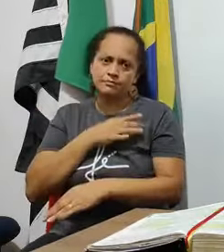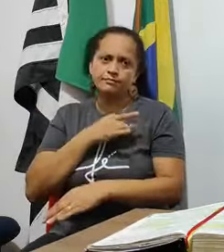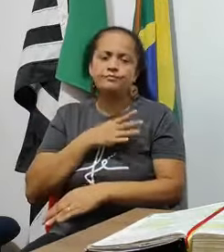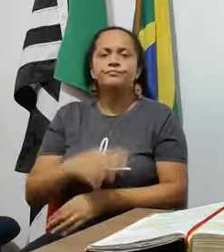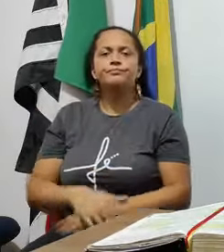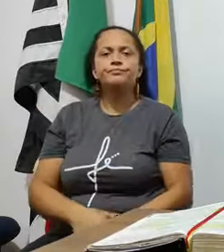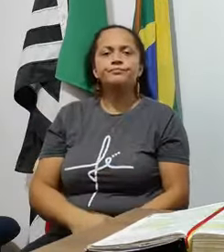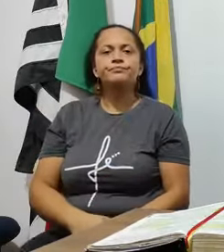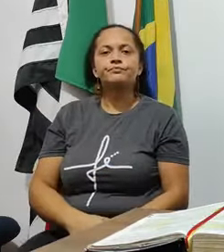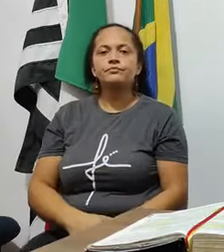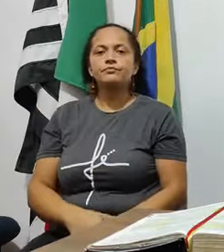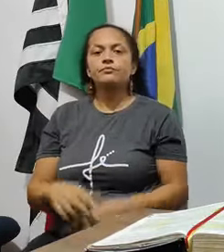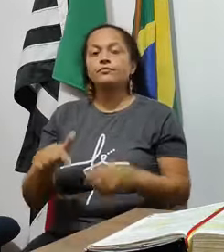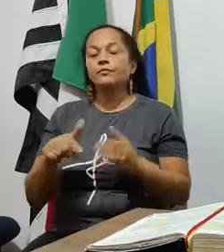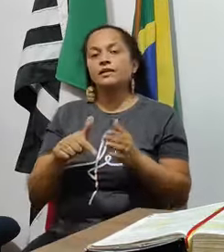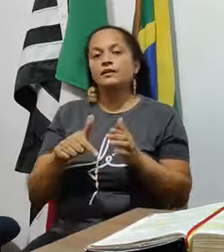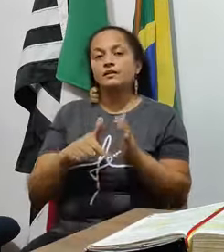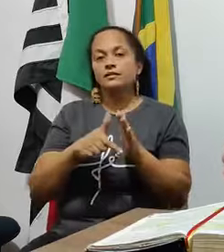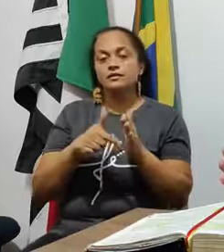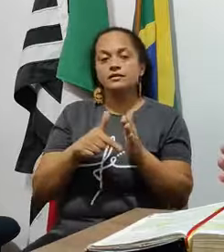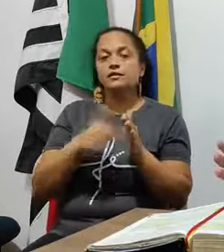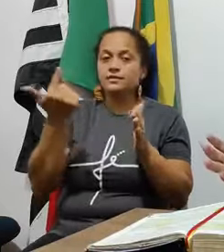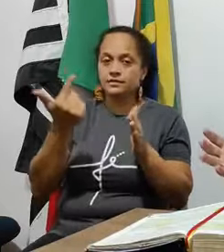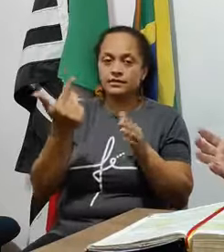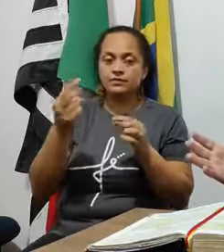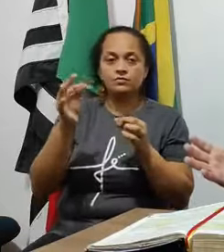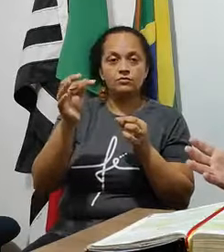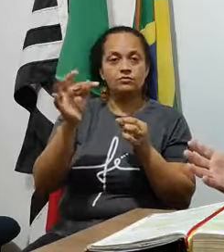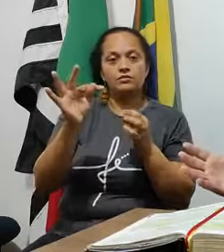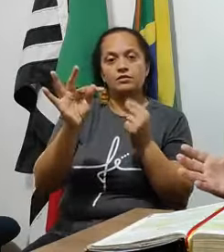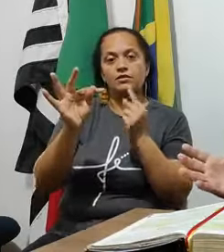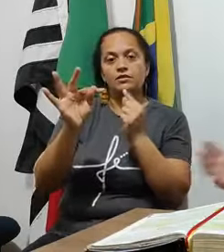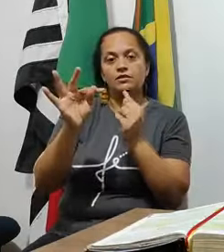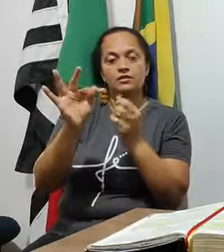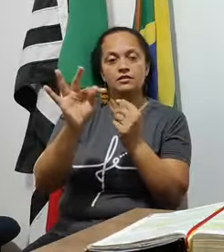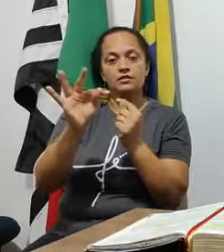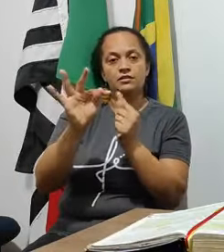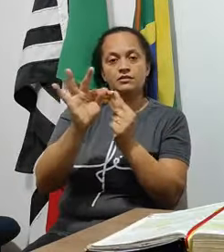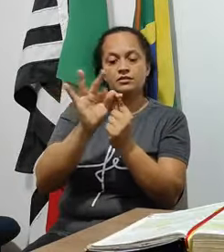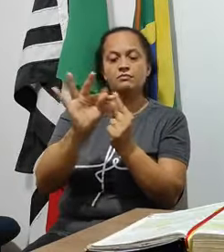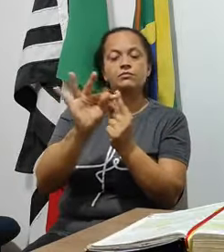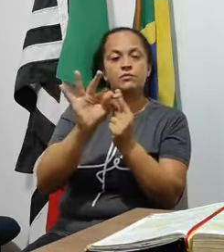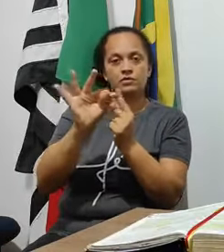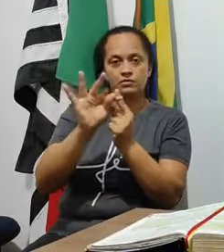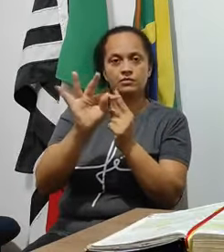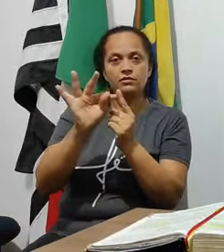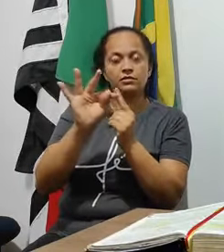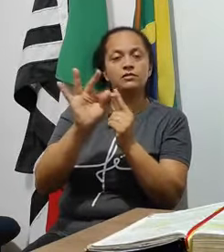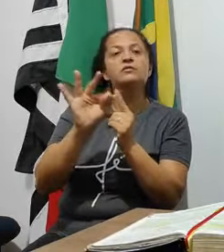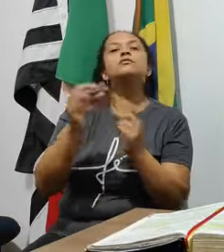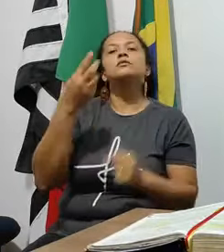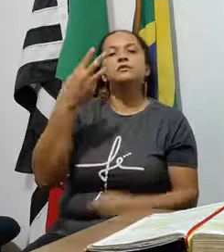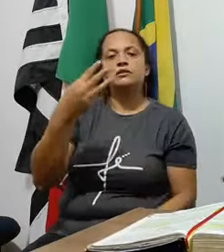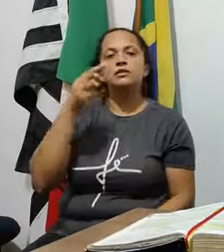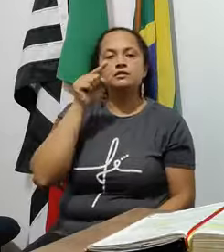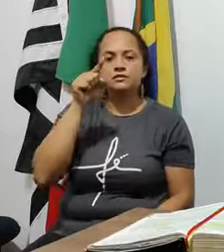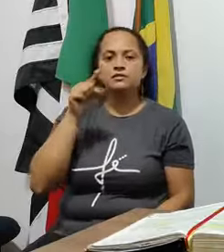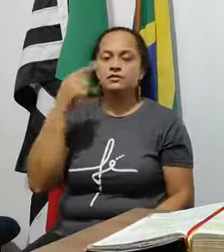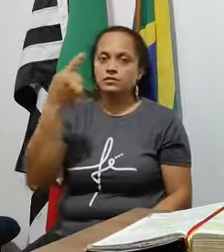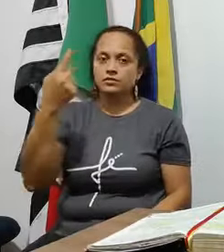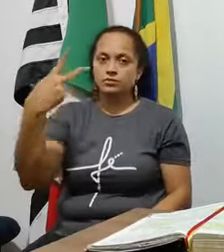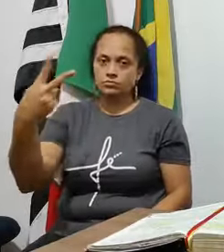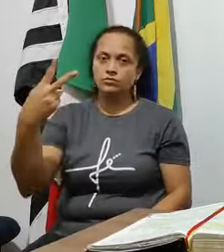2 Timóteo 3:12, ele também faz um alerta, o apóstolo Paulo. Também todos os que